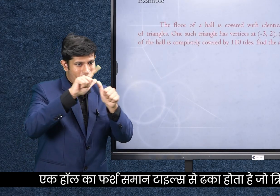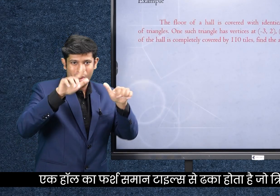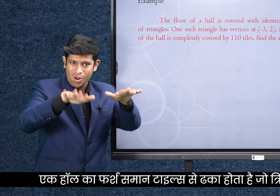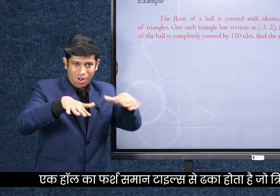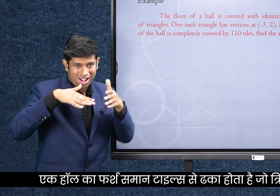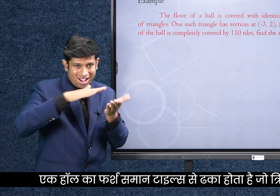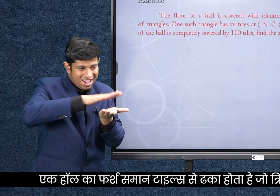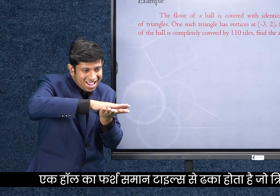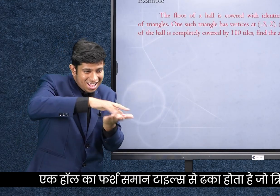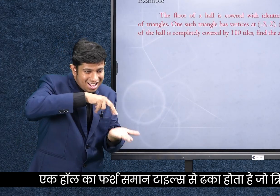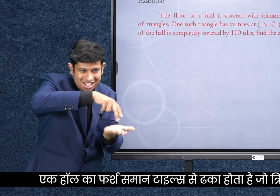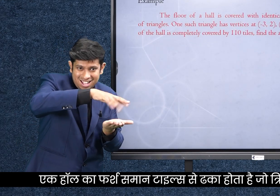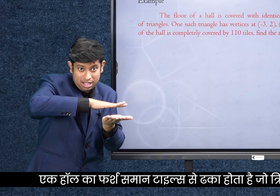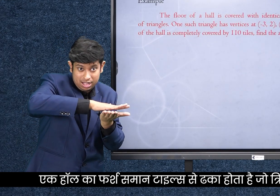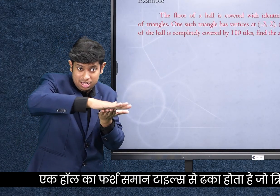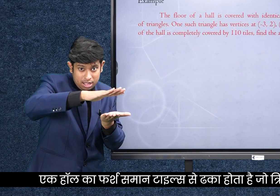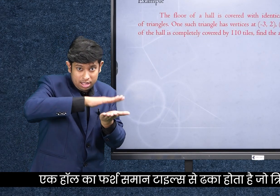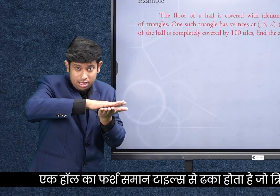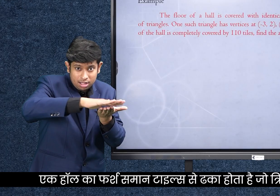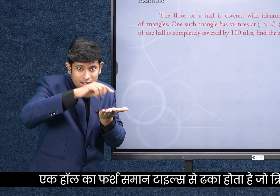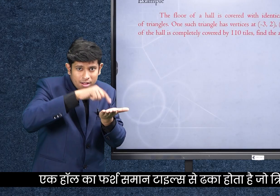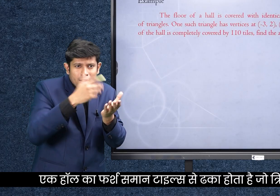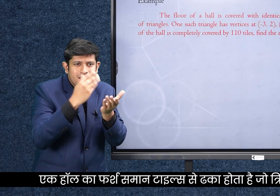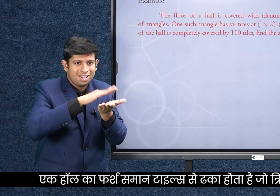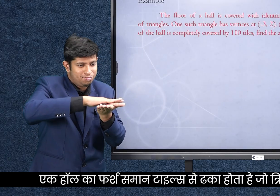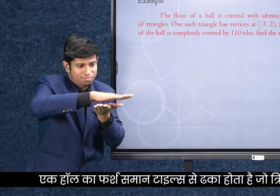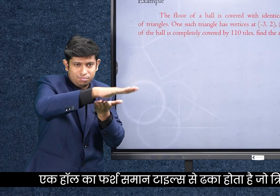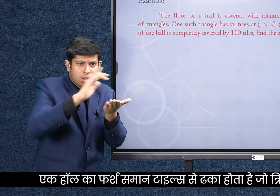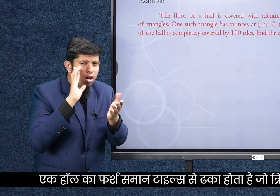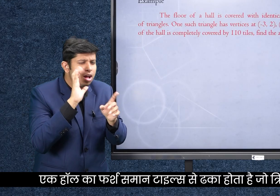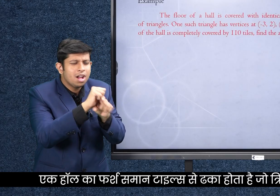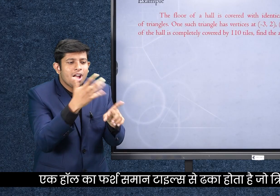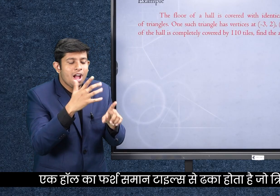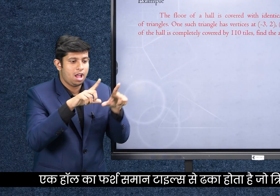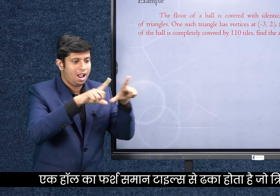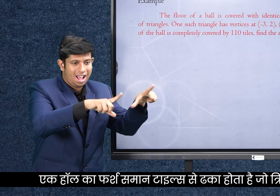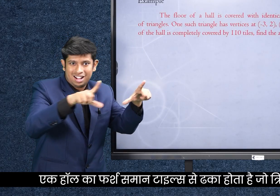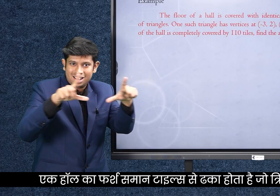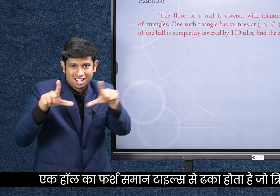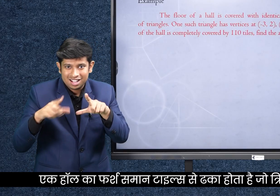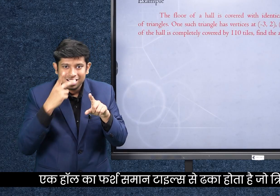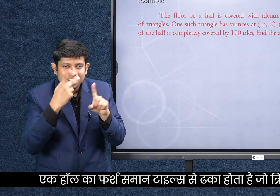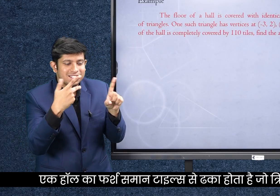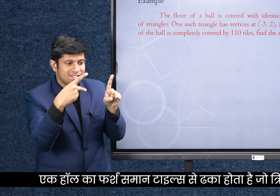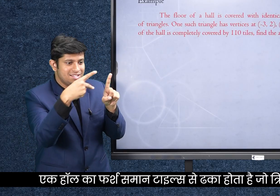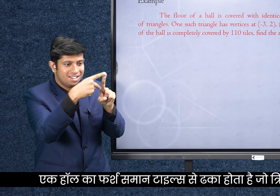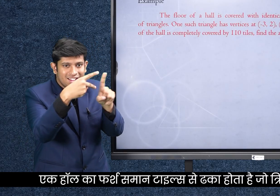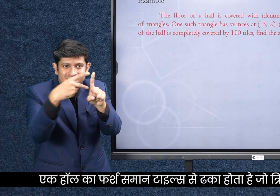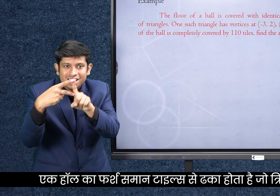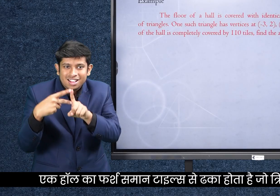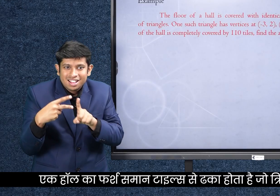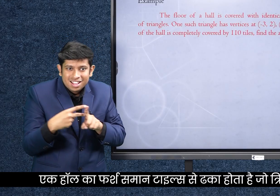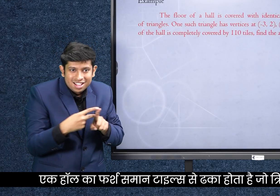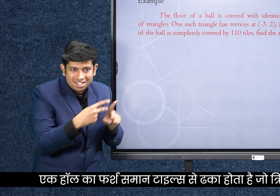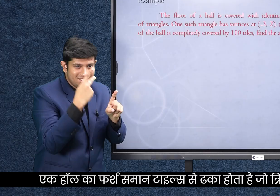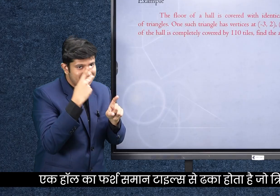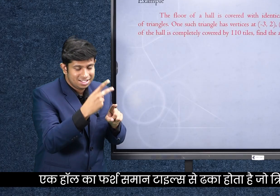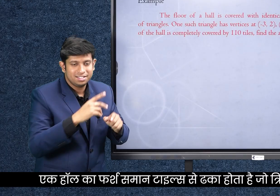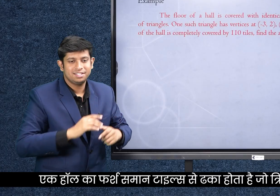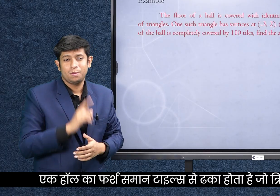एक हाल का फर्श सामान टाइल से ढका होता है जो त्रिकोण के आकार में होते हैं।